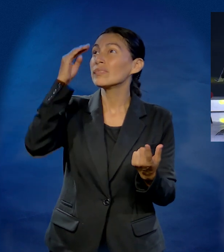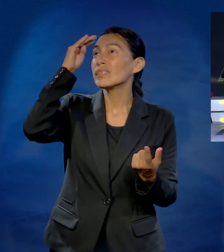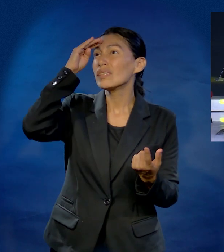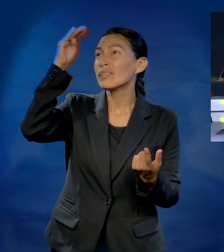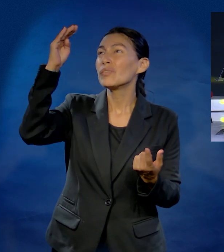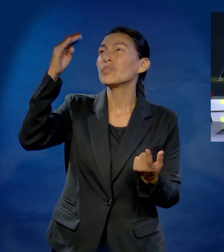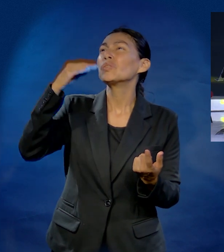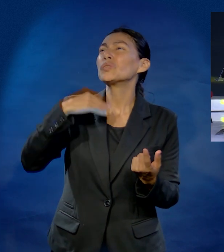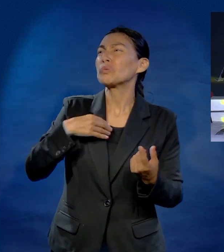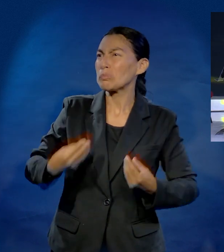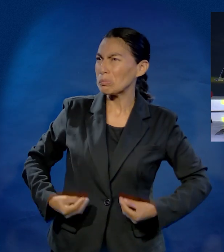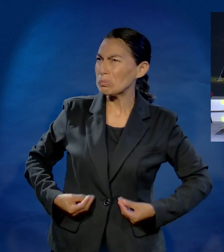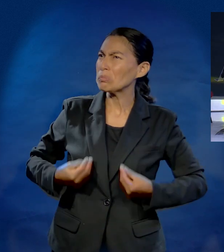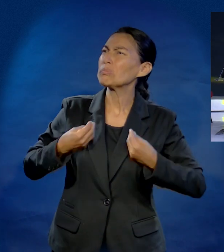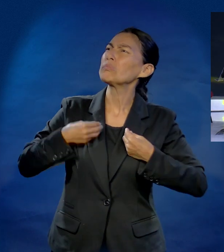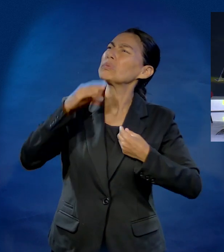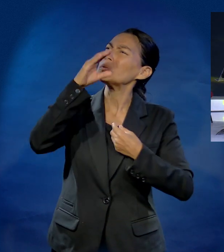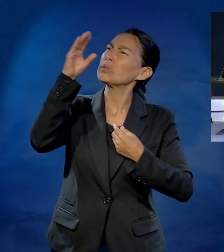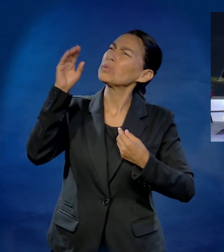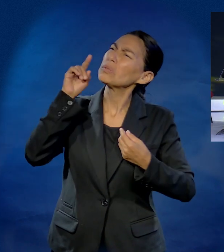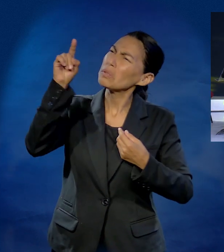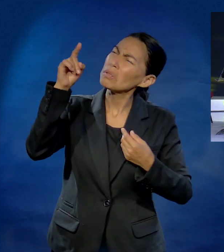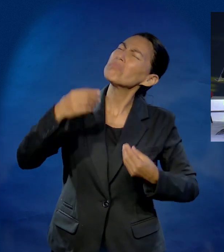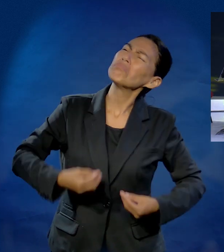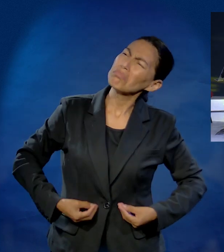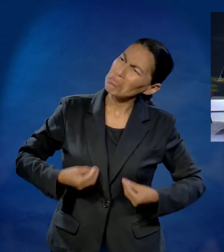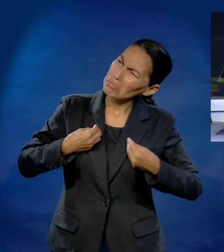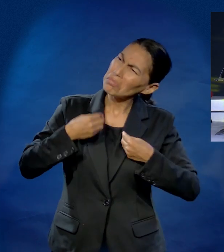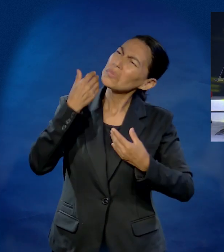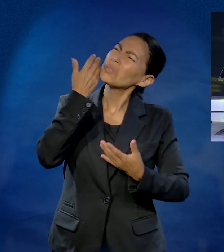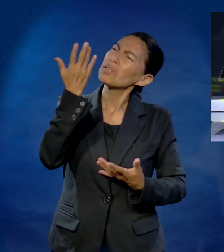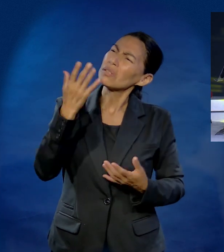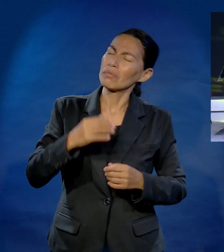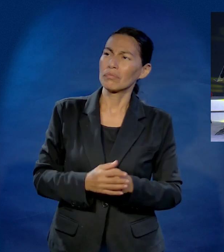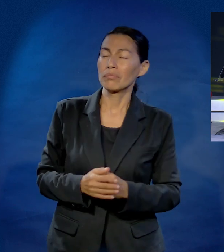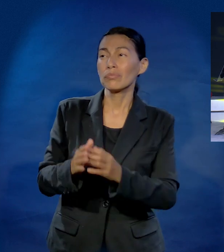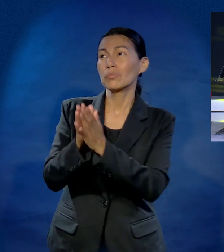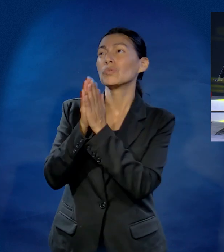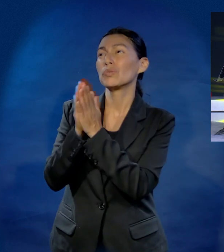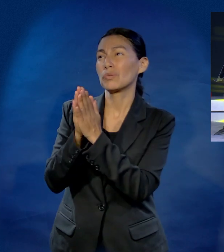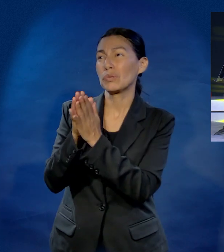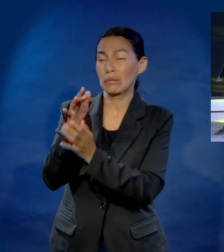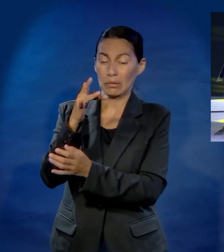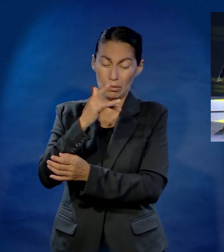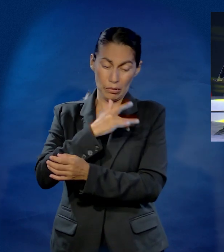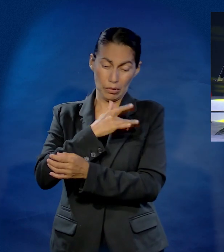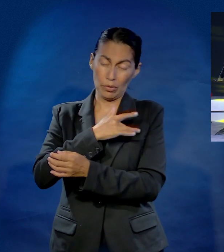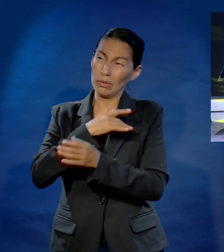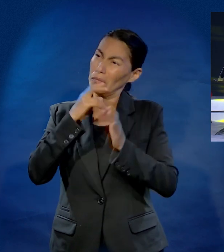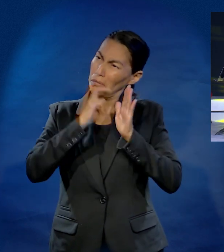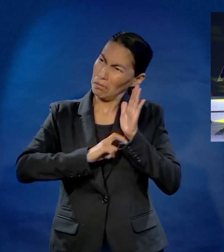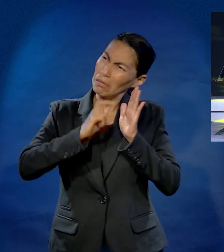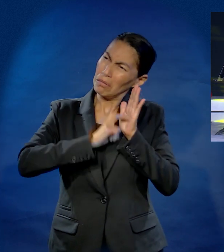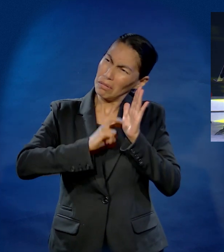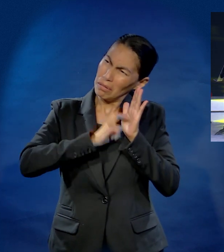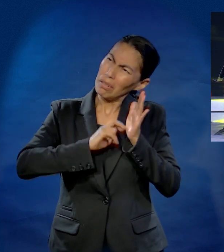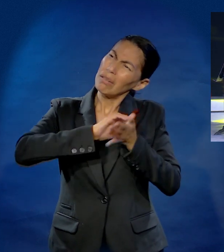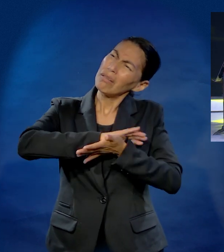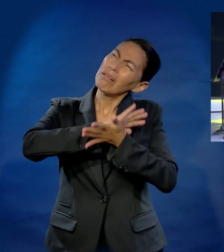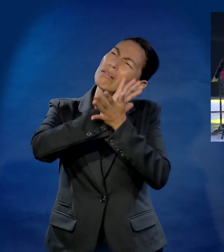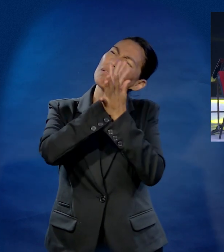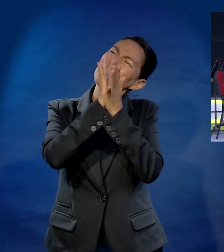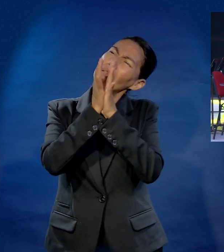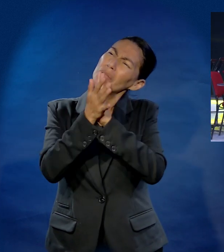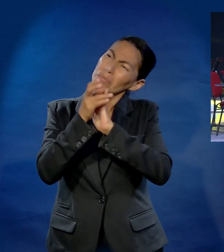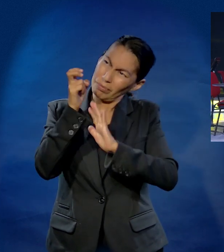yo quiero vivir en el reino de los cielos y deseo que transformes mi corazón. Hoy el